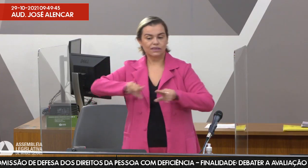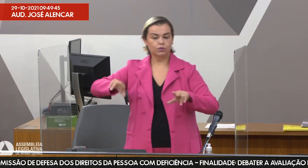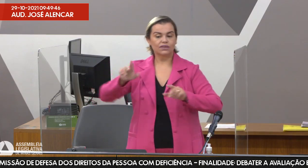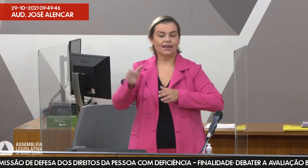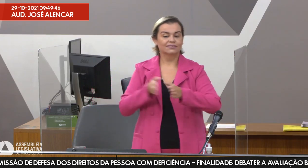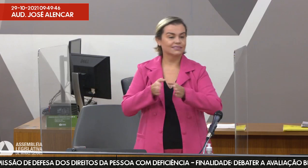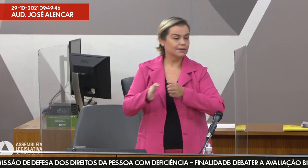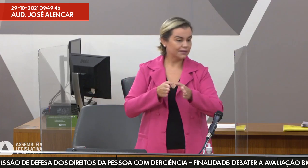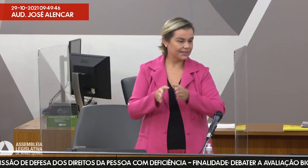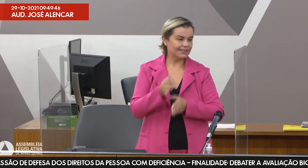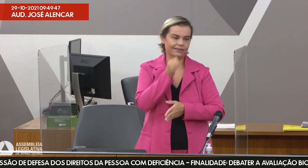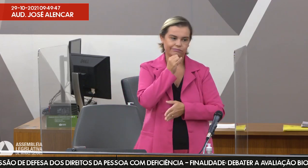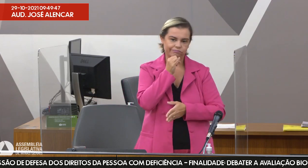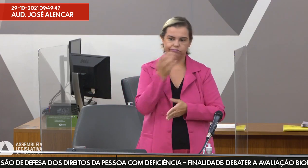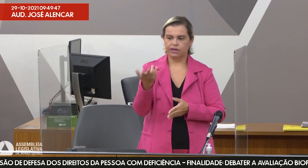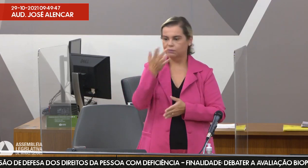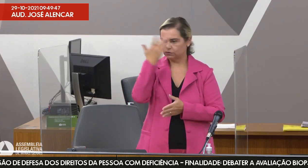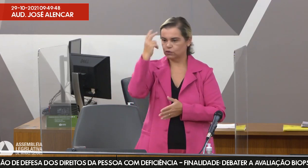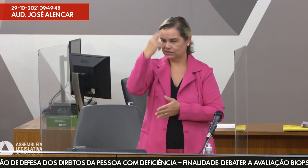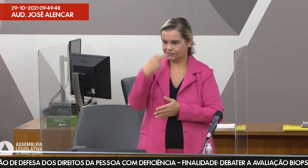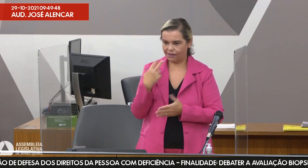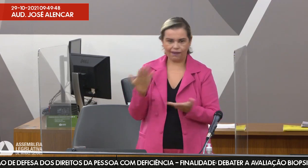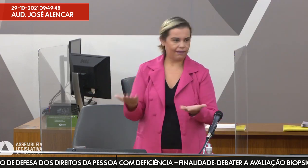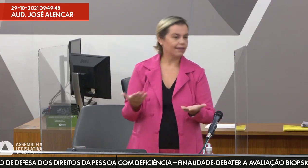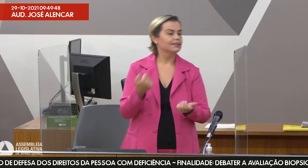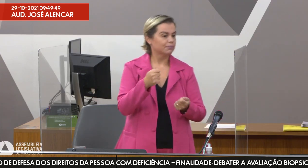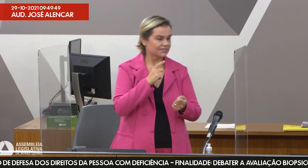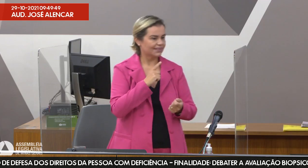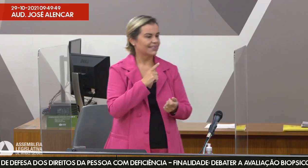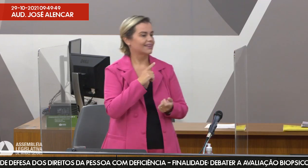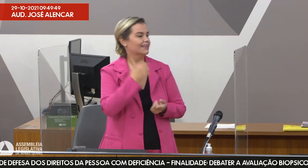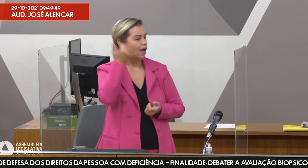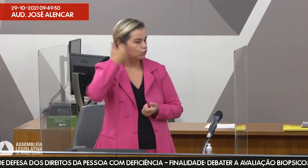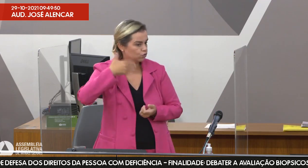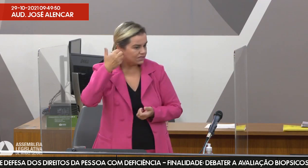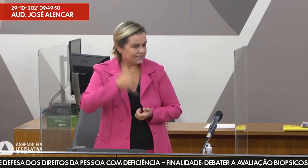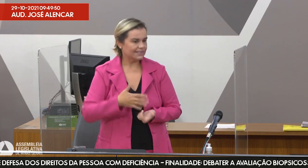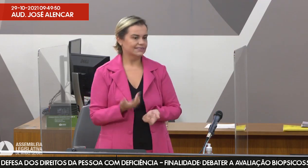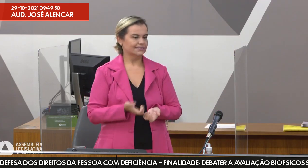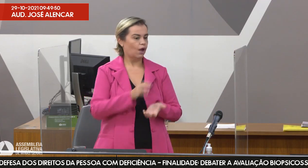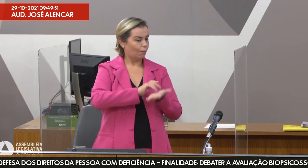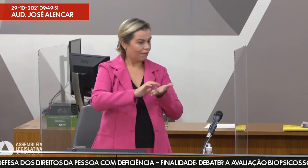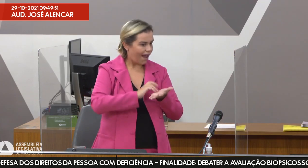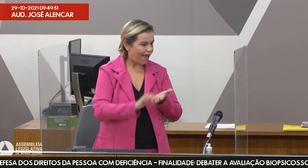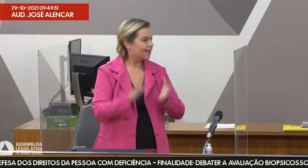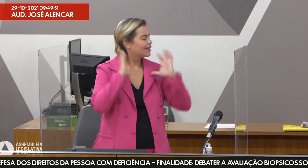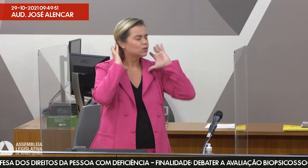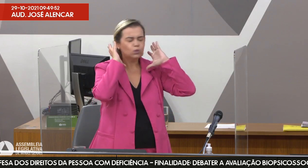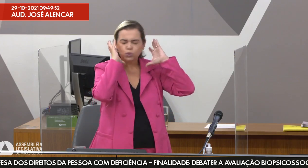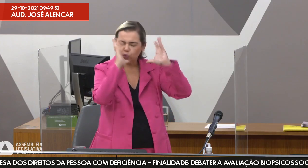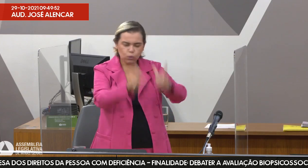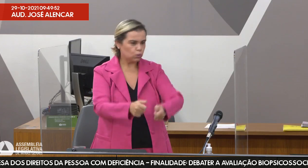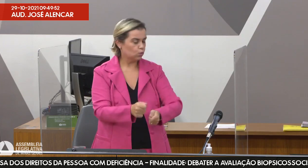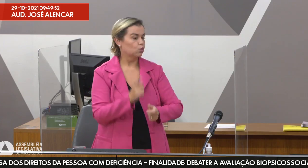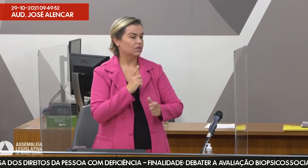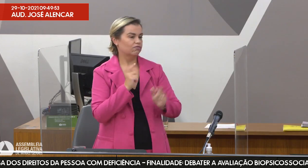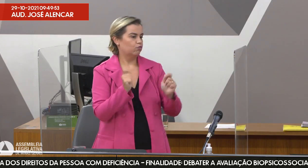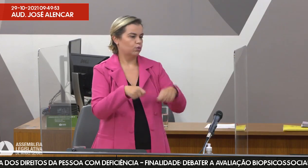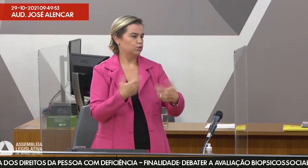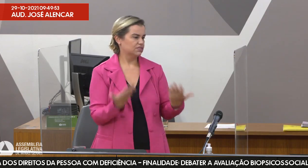as pessoas, para os mais diferentes segmentos das pessoas com deficiência. A audiodescrição é